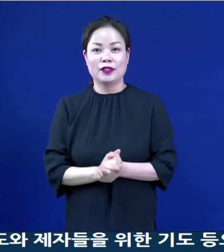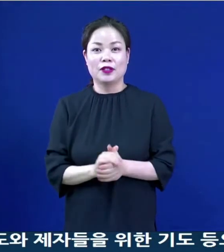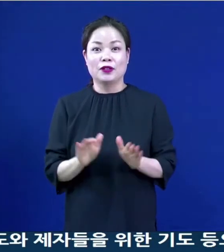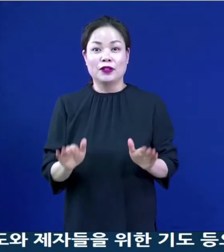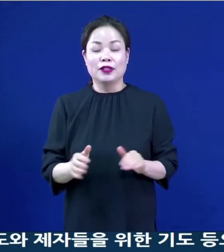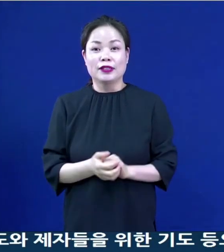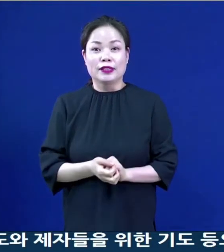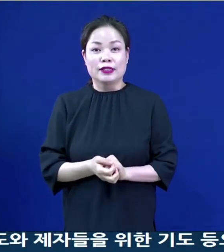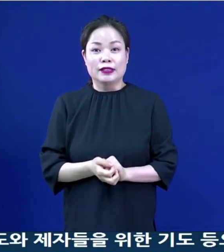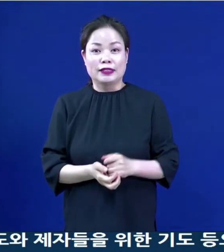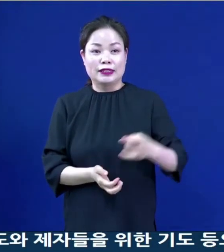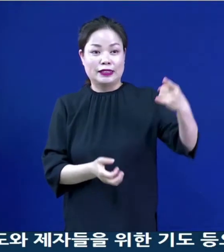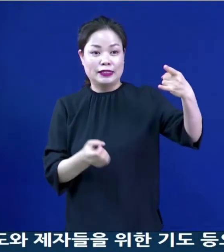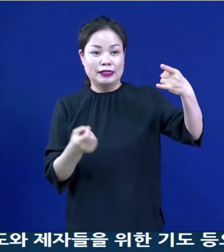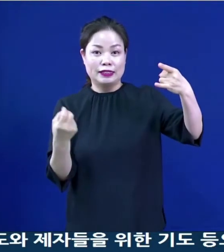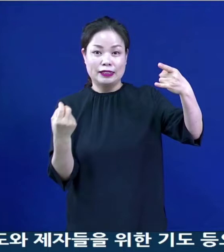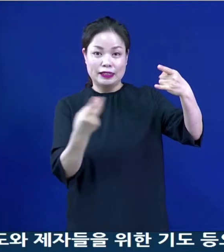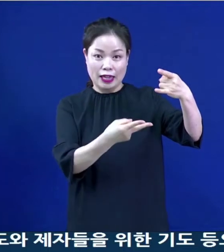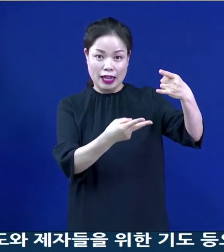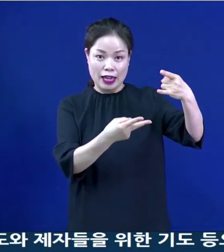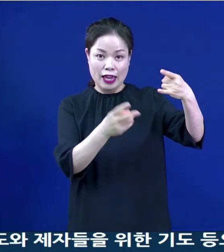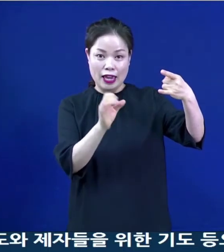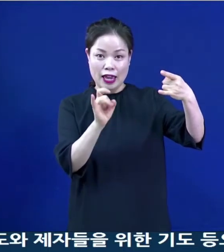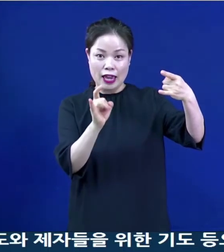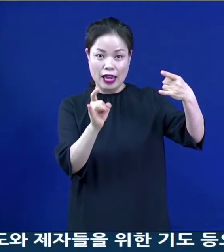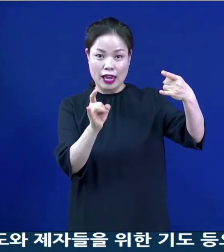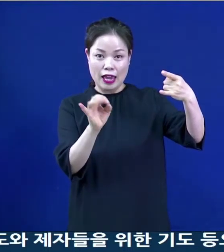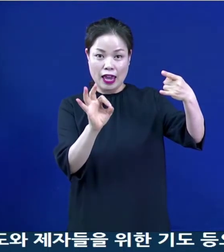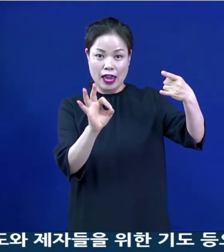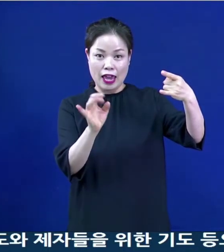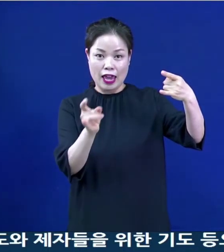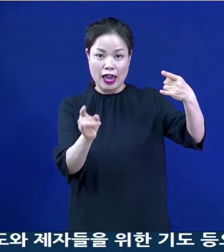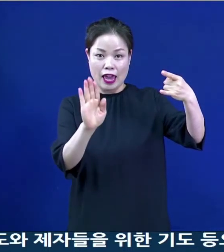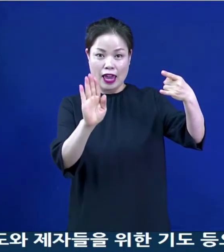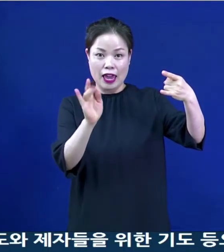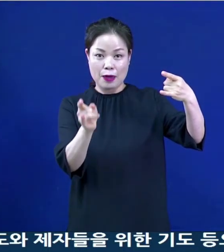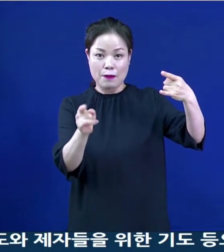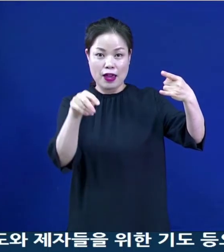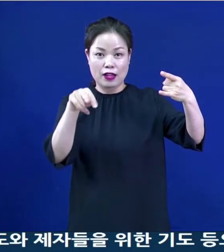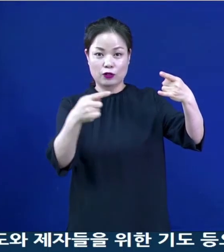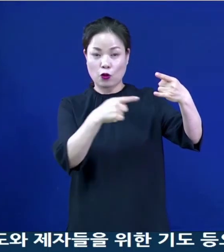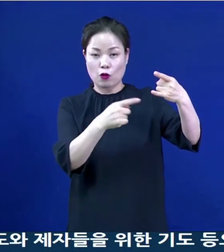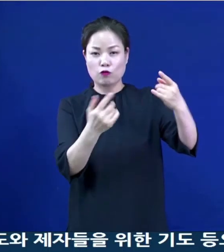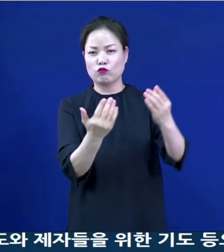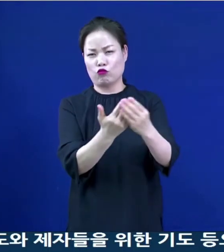오늘 에베소 교회의 부흥 이야기로 넘어가겠습니다.